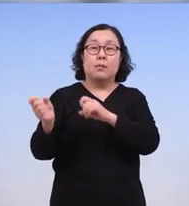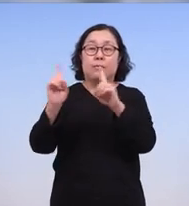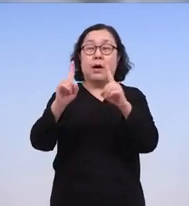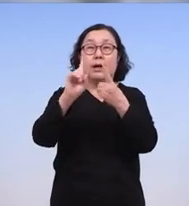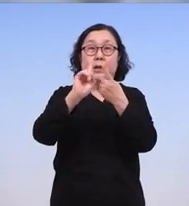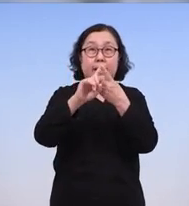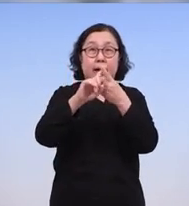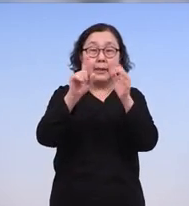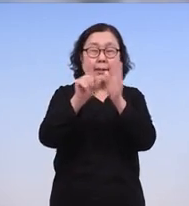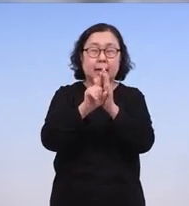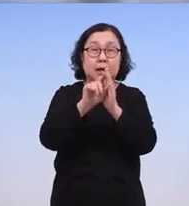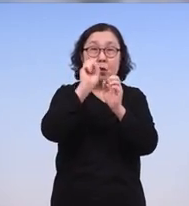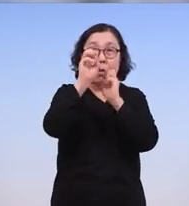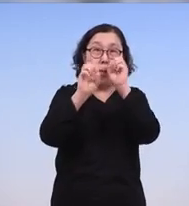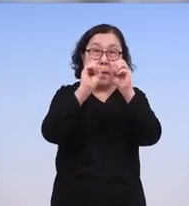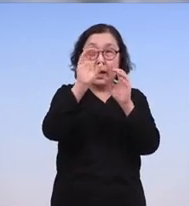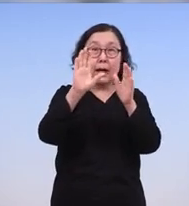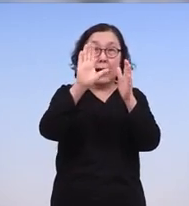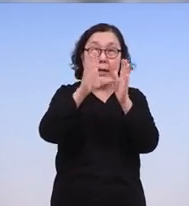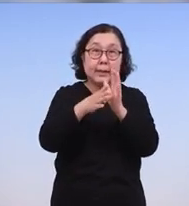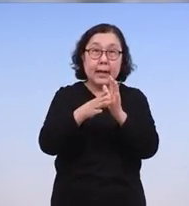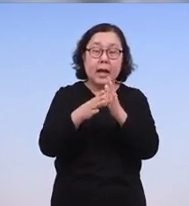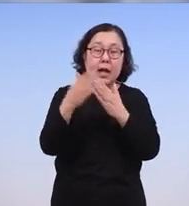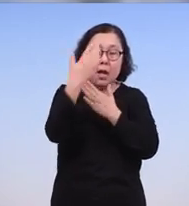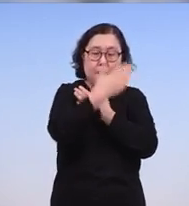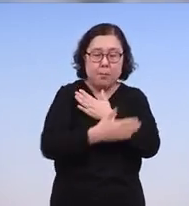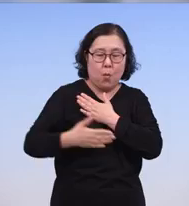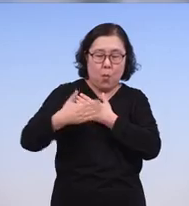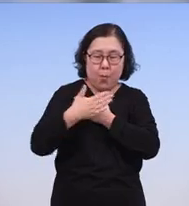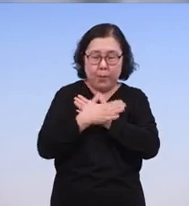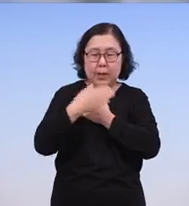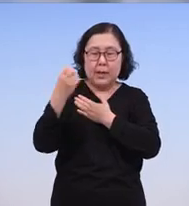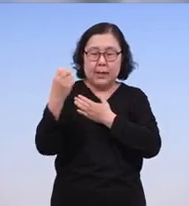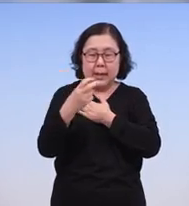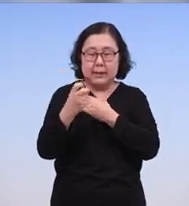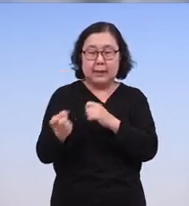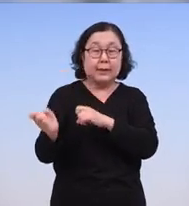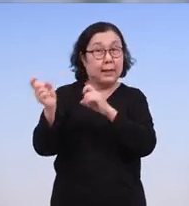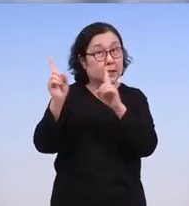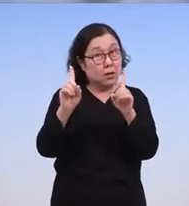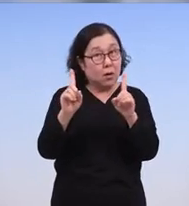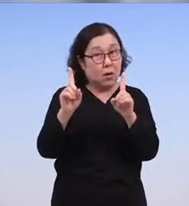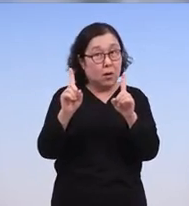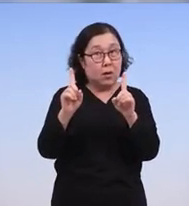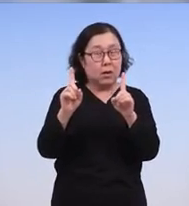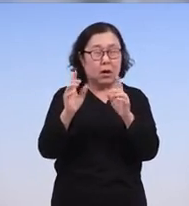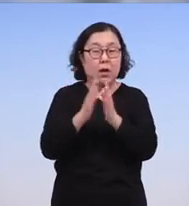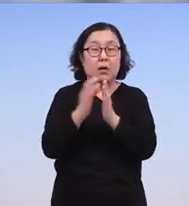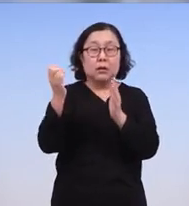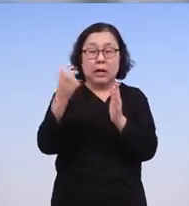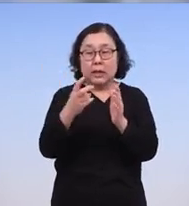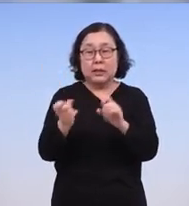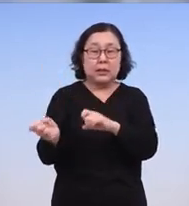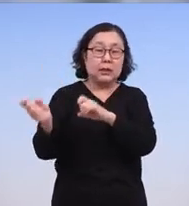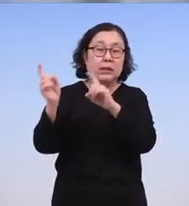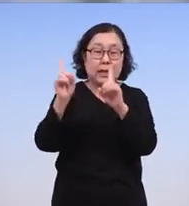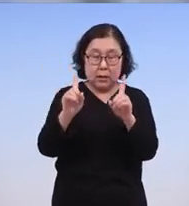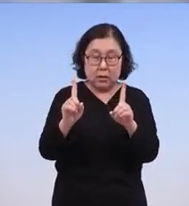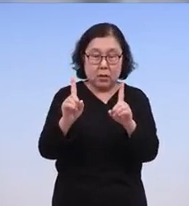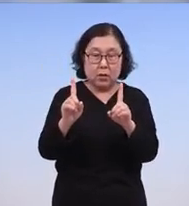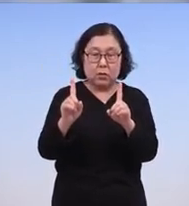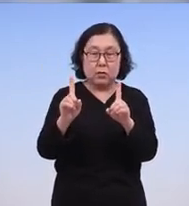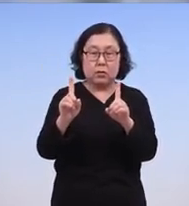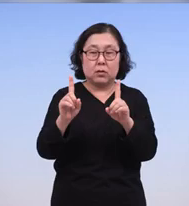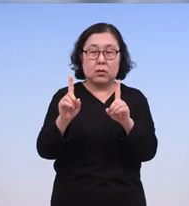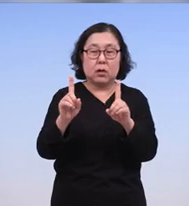그 부활에 대한 신앙을 고백하는데 왜 하필 몸이 다시 사는 것과, 그냥 다시 사는 것과 이러면 답 포괄인데